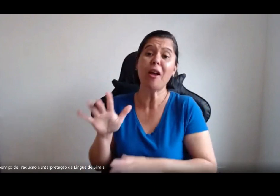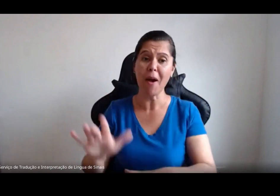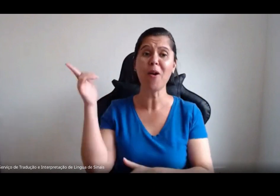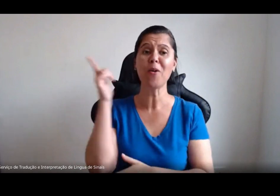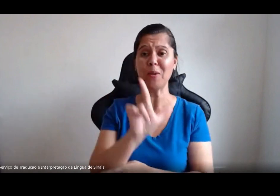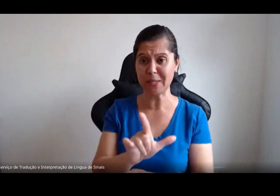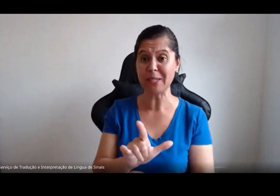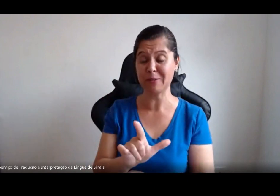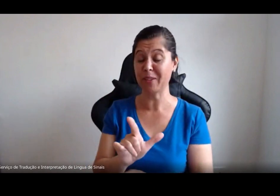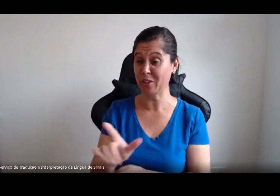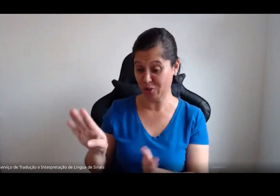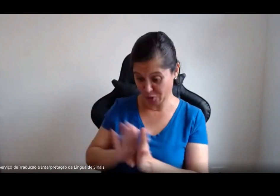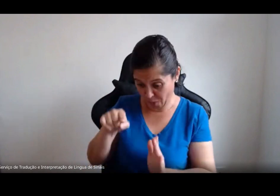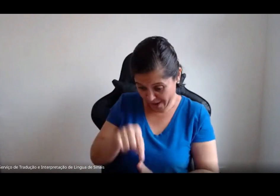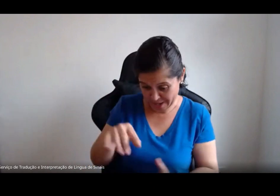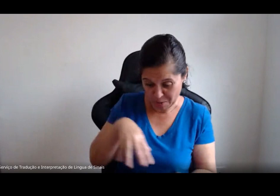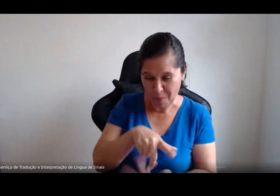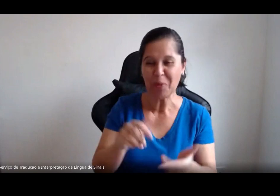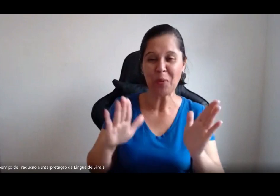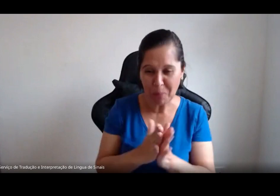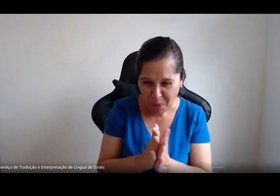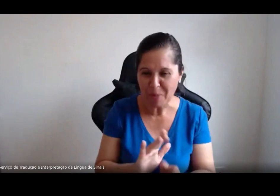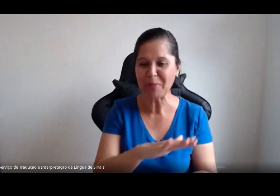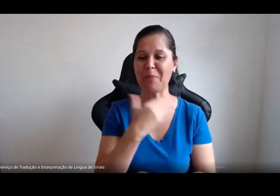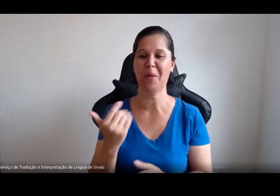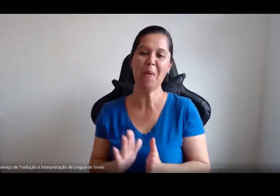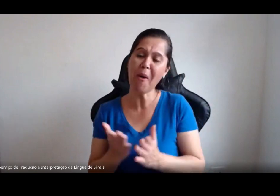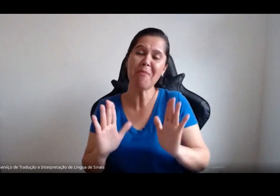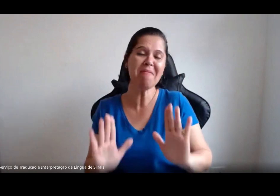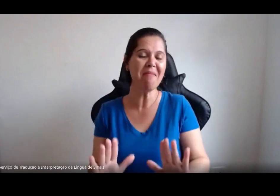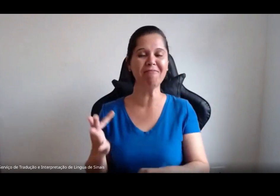dinheiro. Chegaram pobres e morreram pobres. Bom,